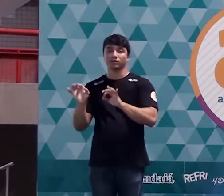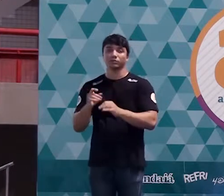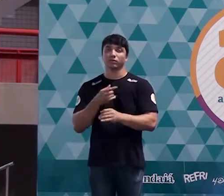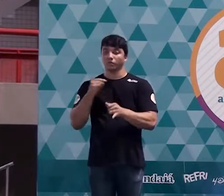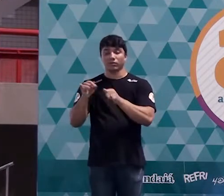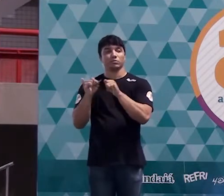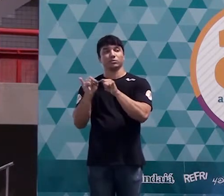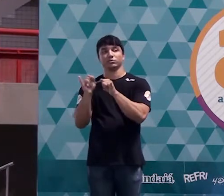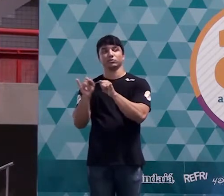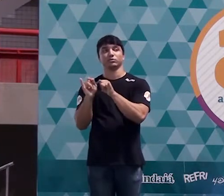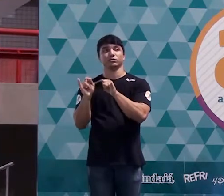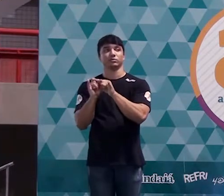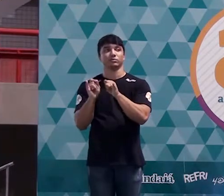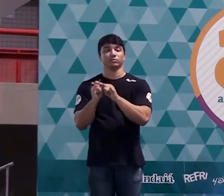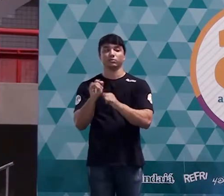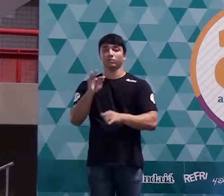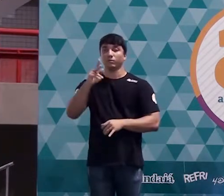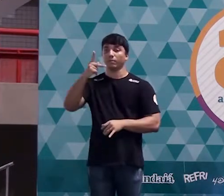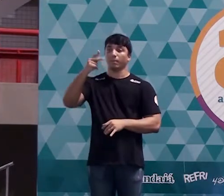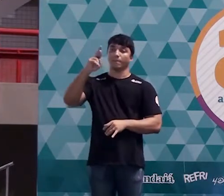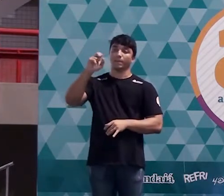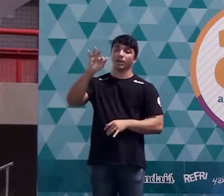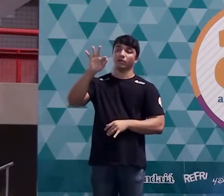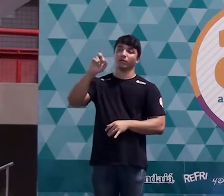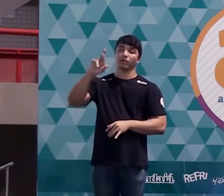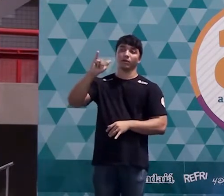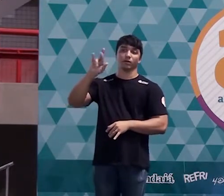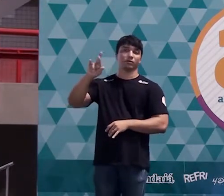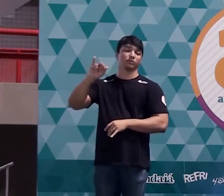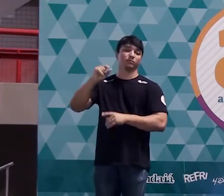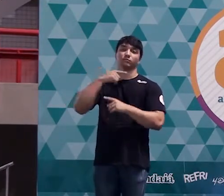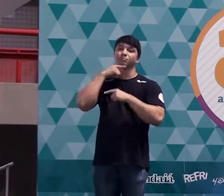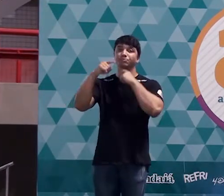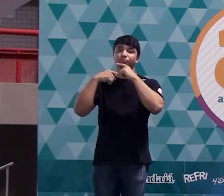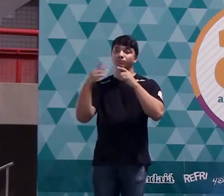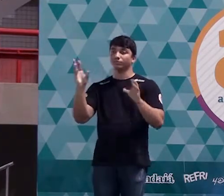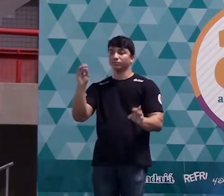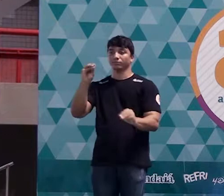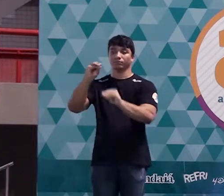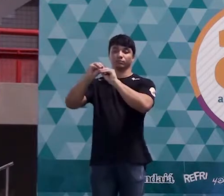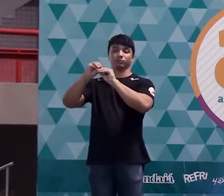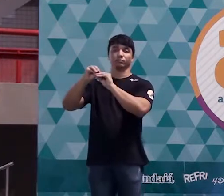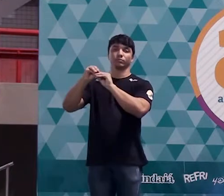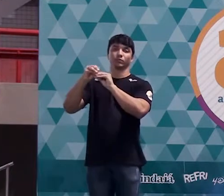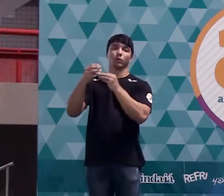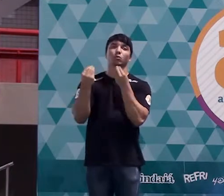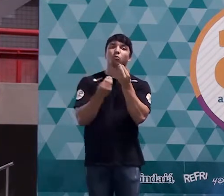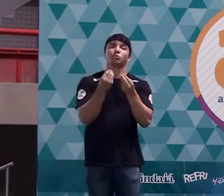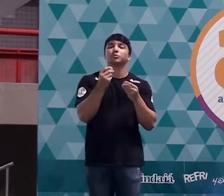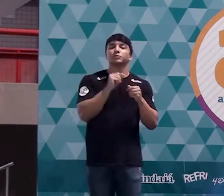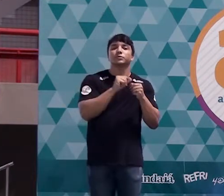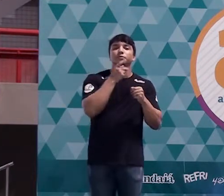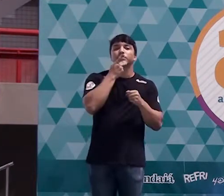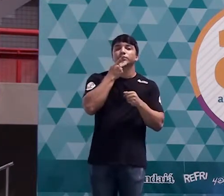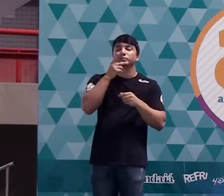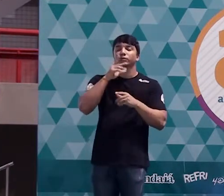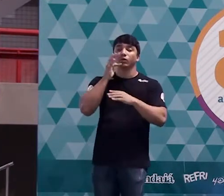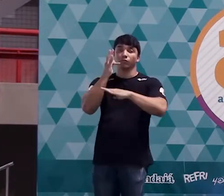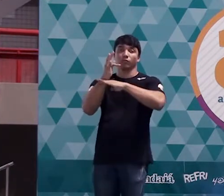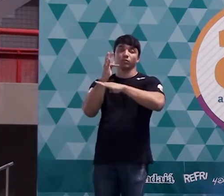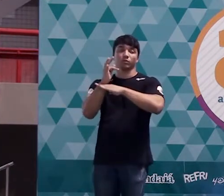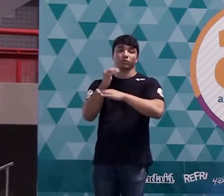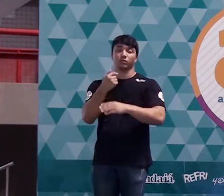dizendo besteira. Porque o verbo preferir não aceita essa preposição. Como é que ela deveria dizer, de acordo com a linguagem